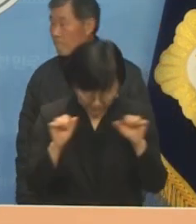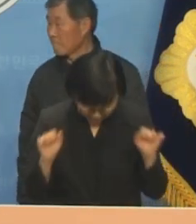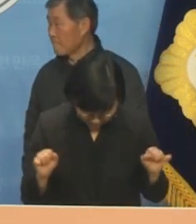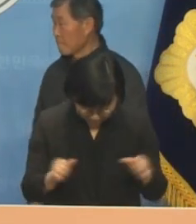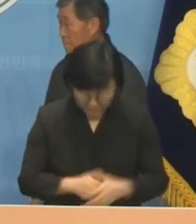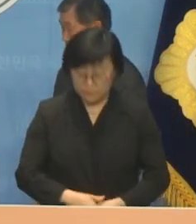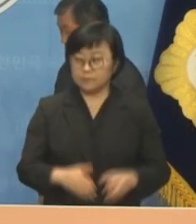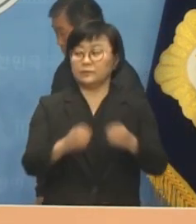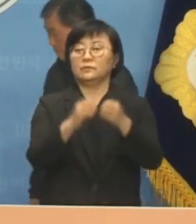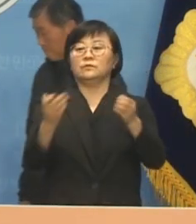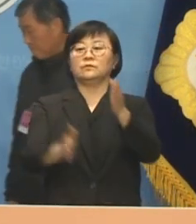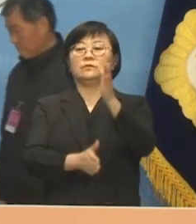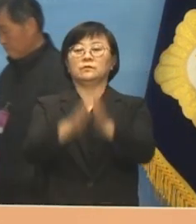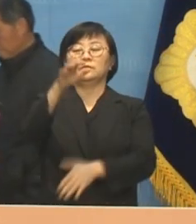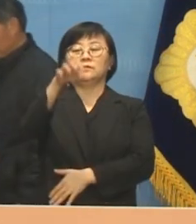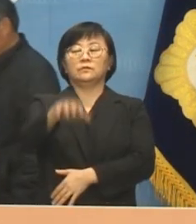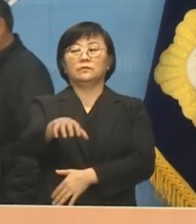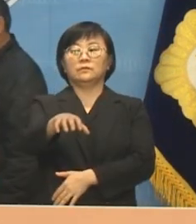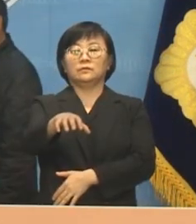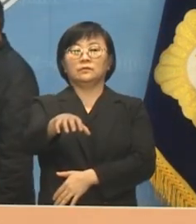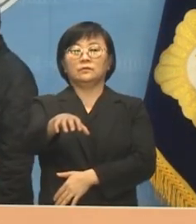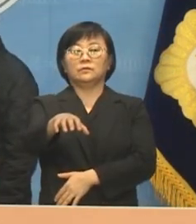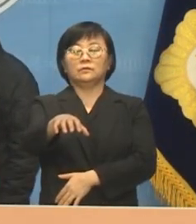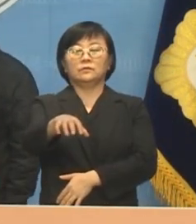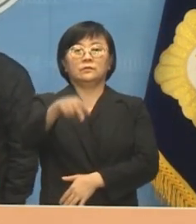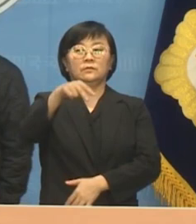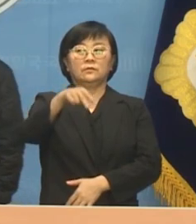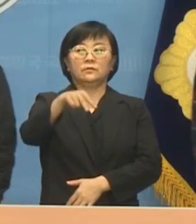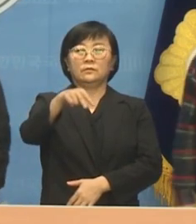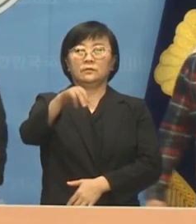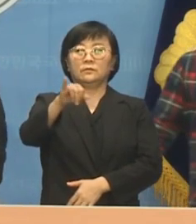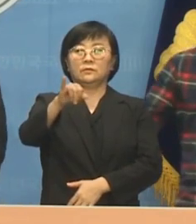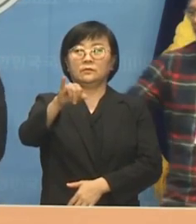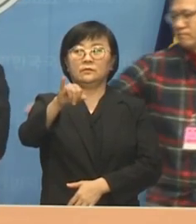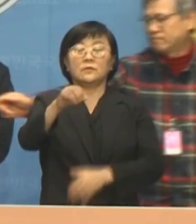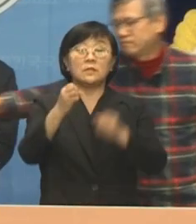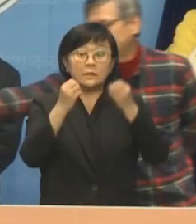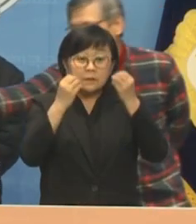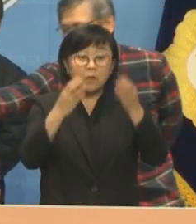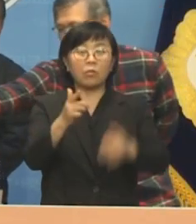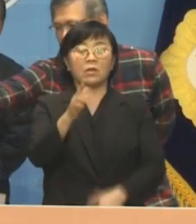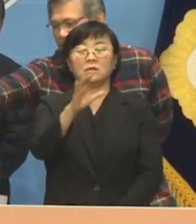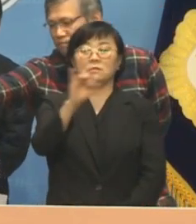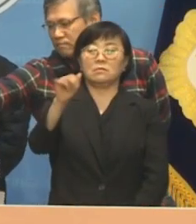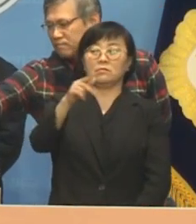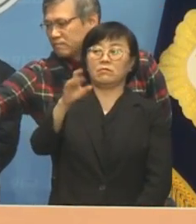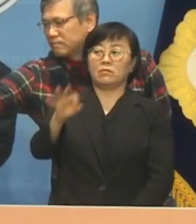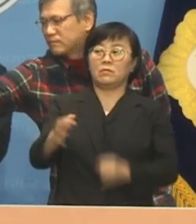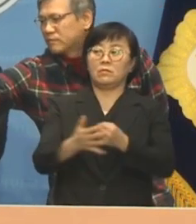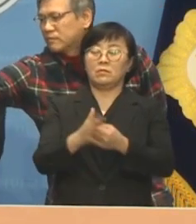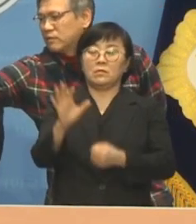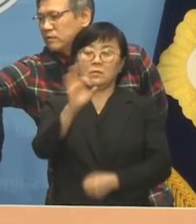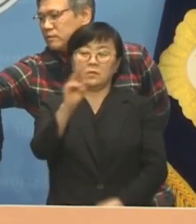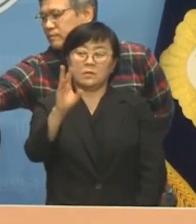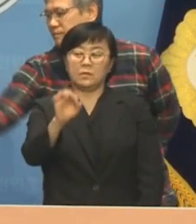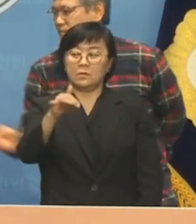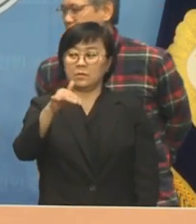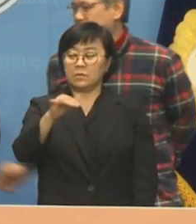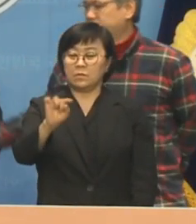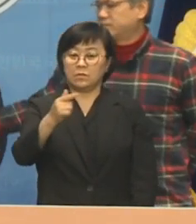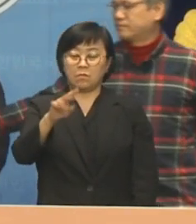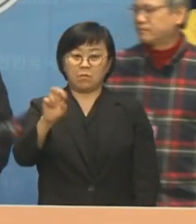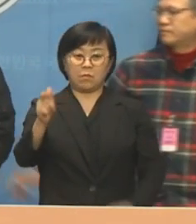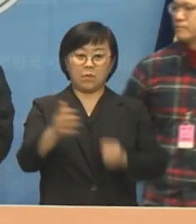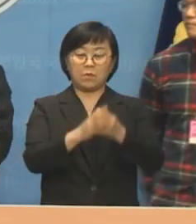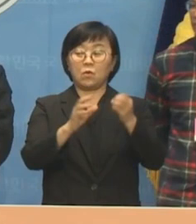안녕하세요. 논산시 양촌면 이마 1, 2 신임 이장입니다. 양촌면 논산에서도